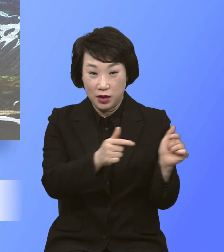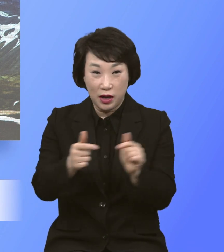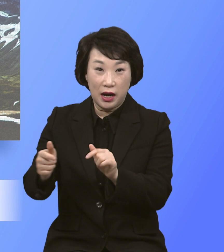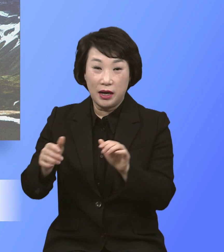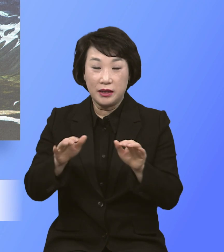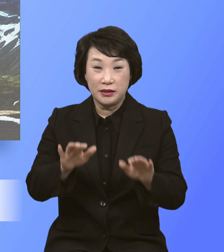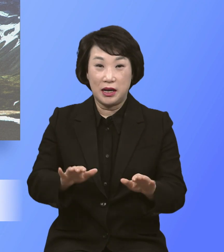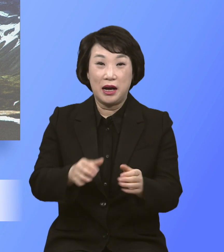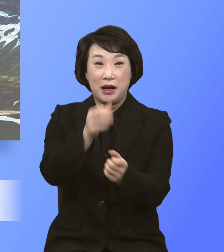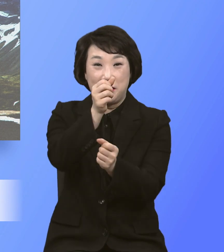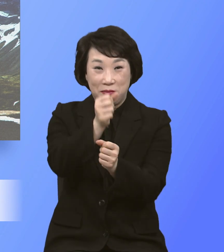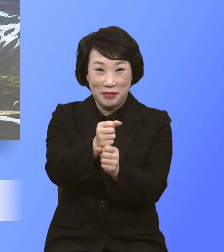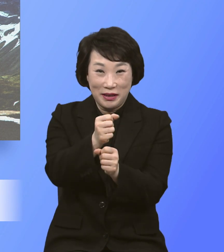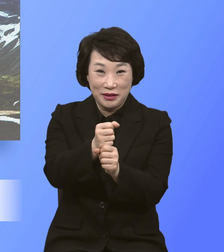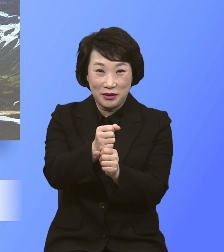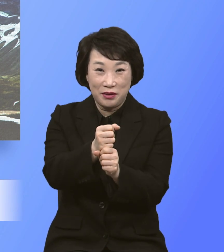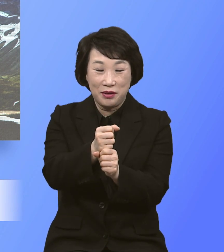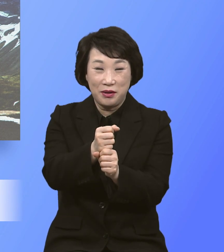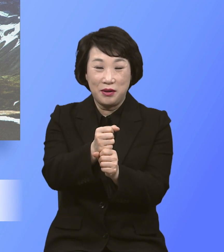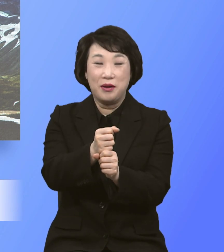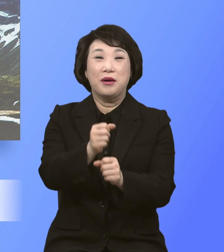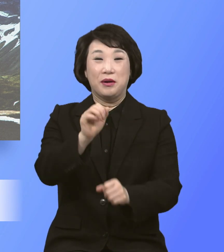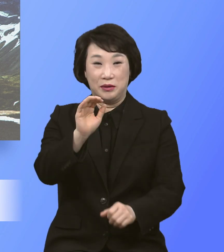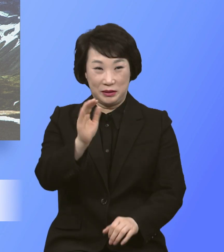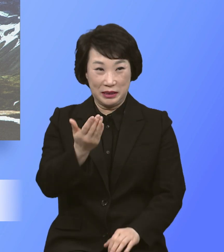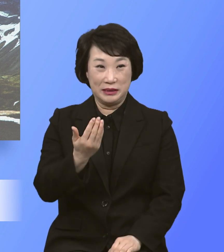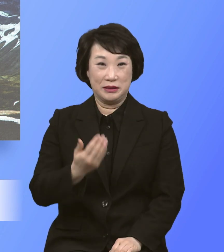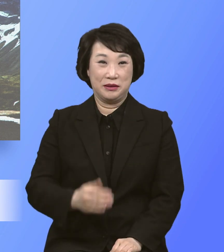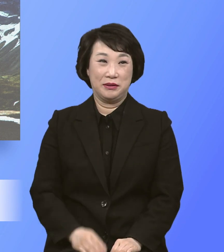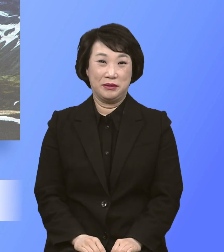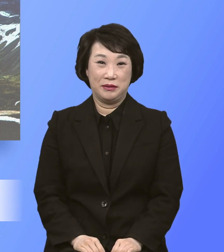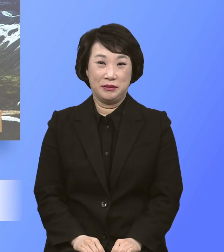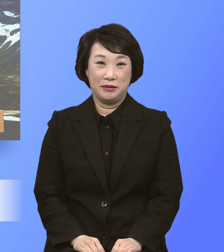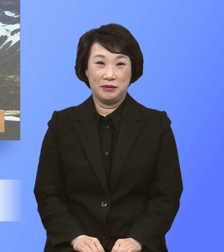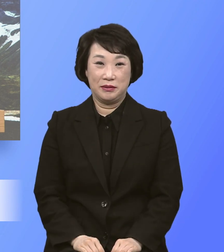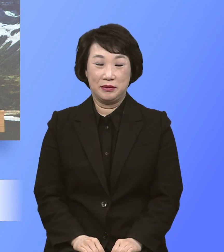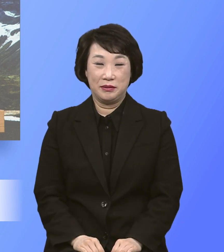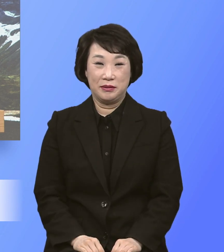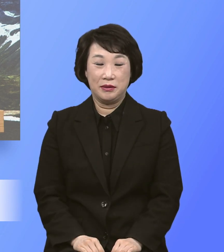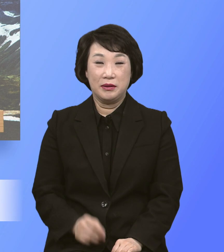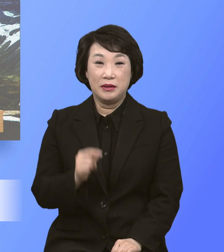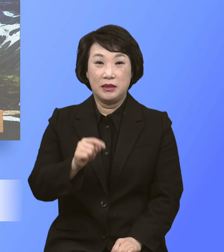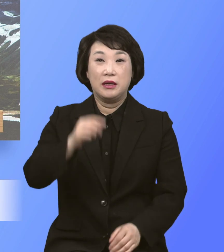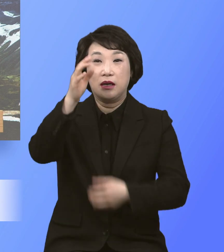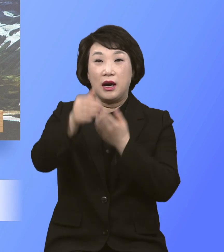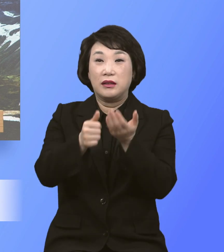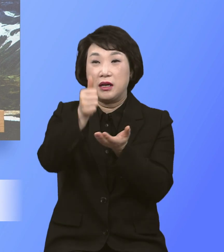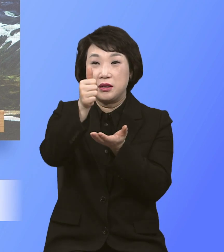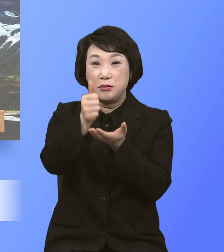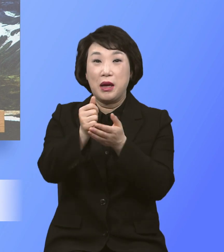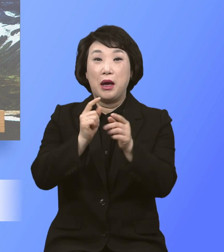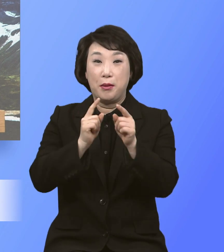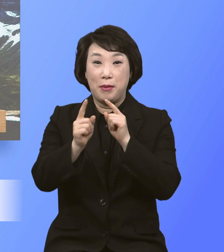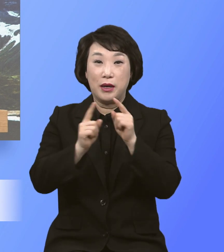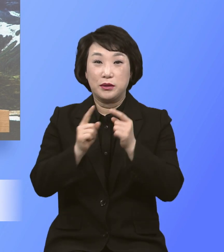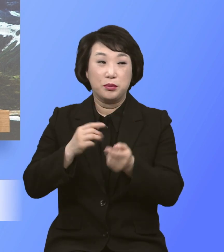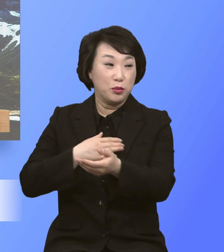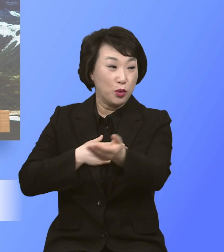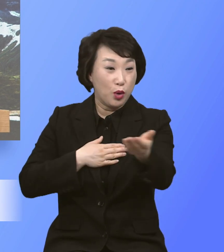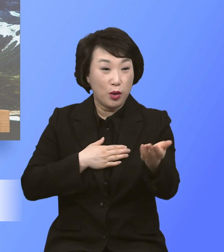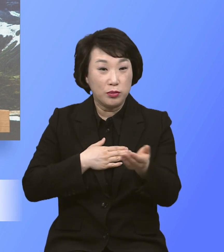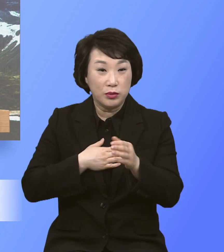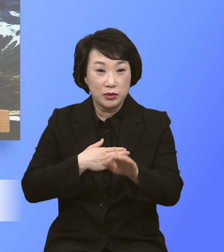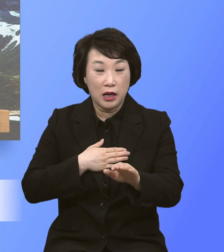만들어졌습니다. 이 하나님 말씀이